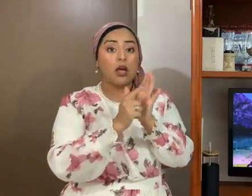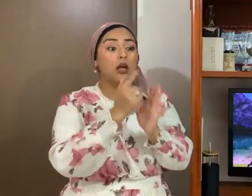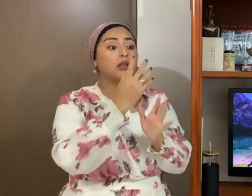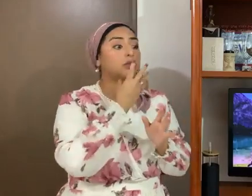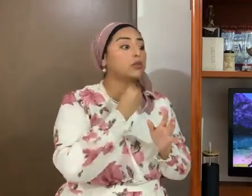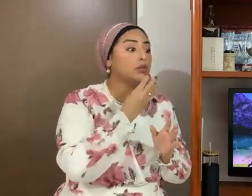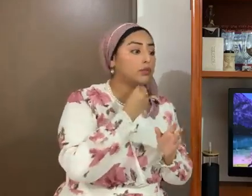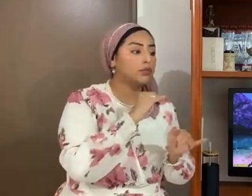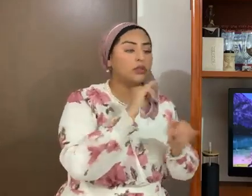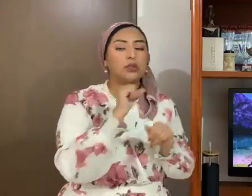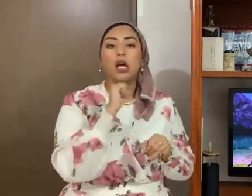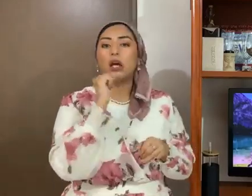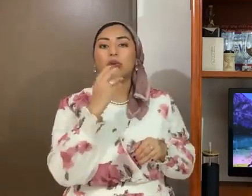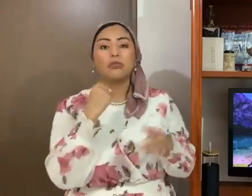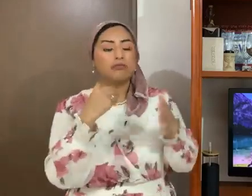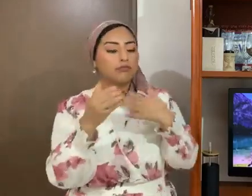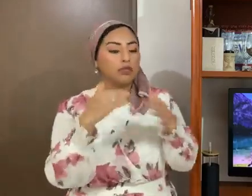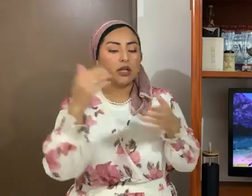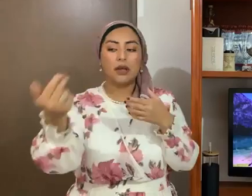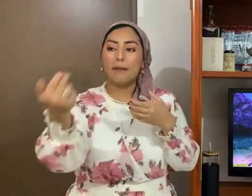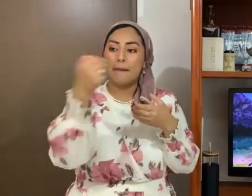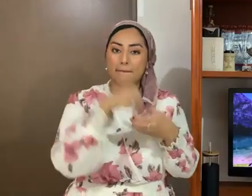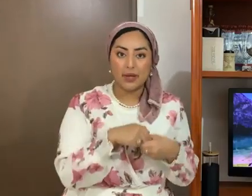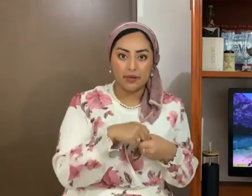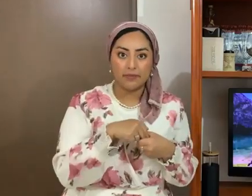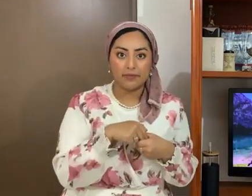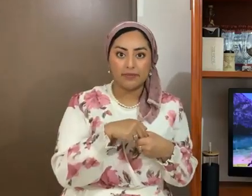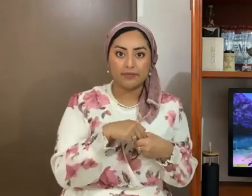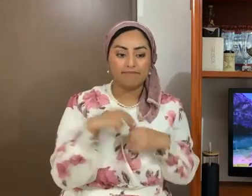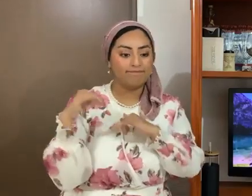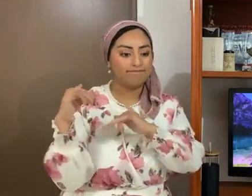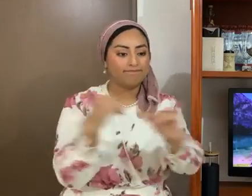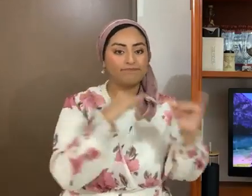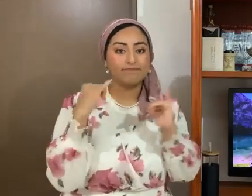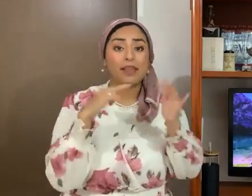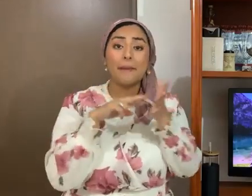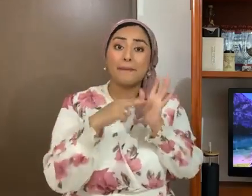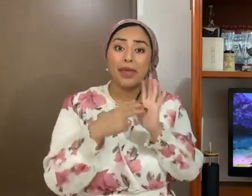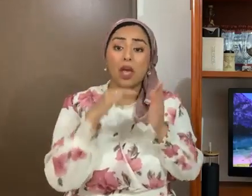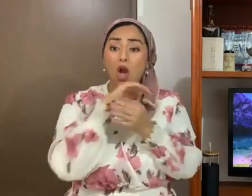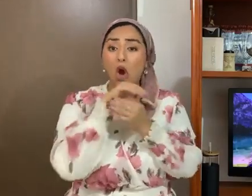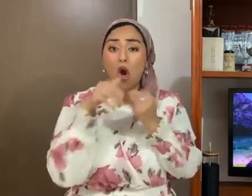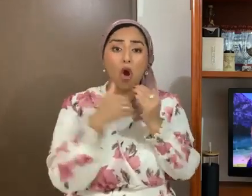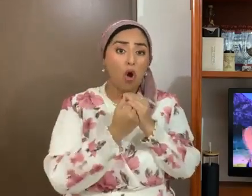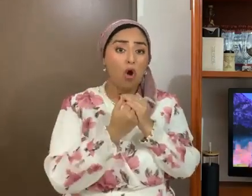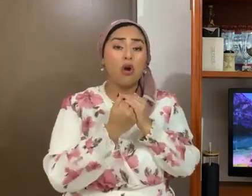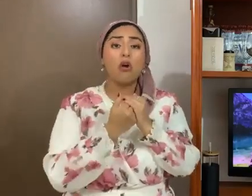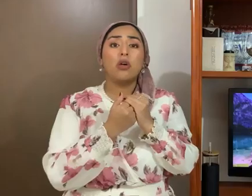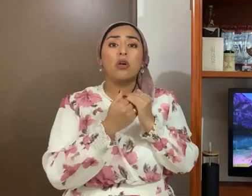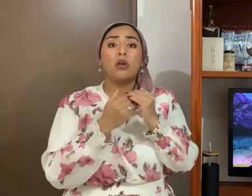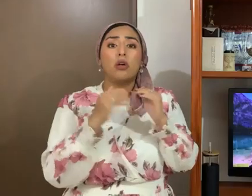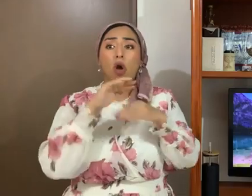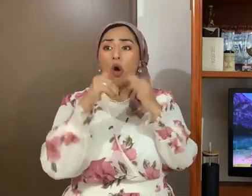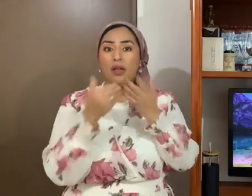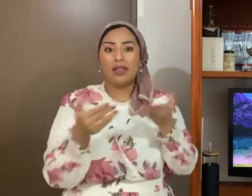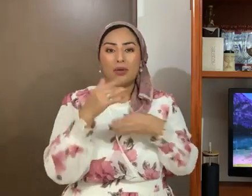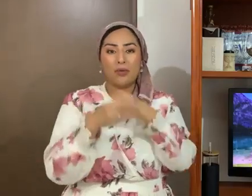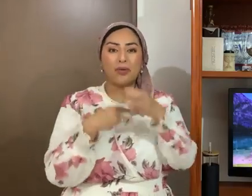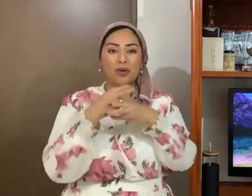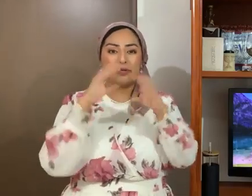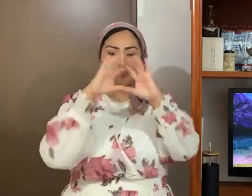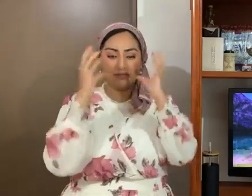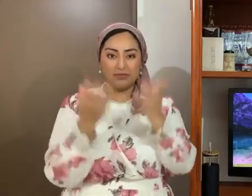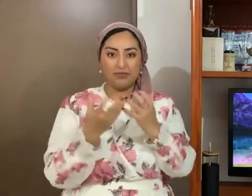el natural y para el extranjero que habitar entre vosotros. Es decir, todos en este